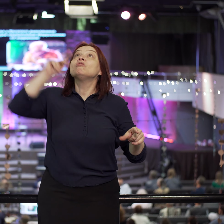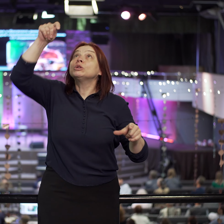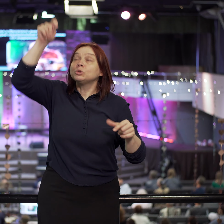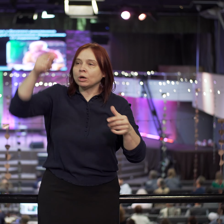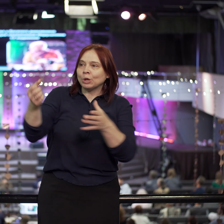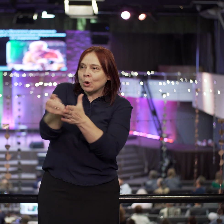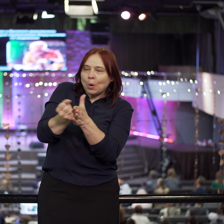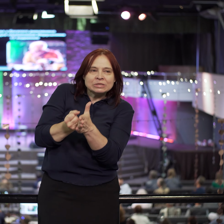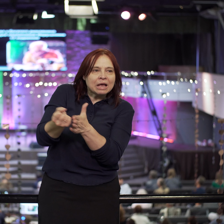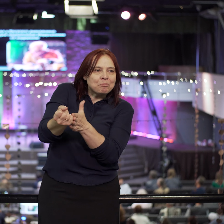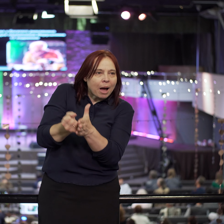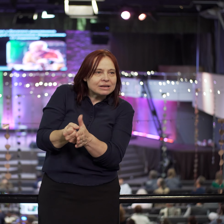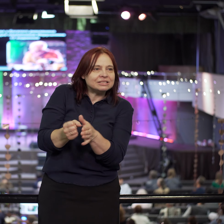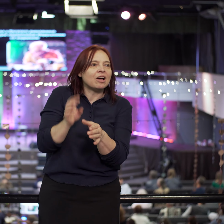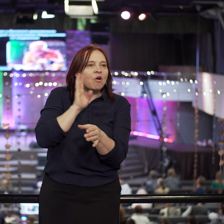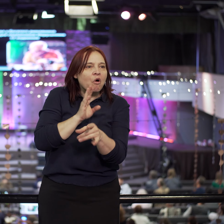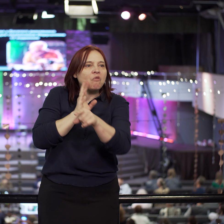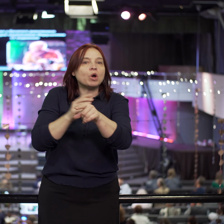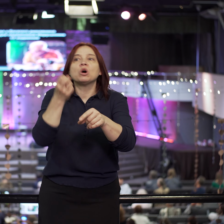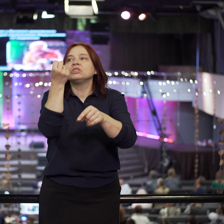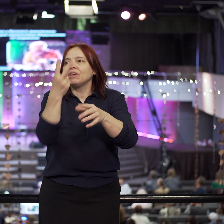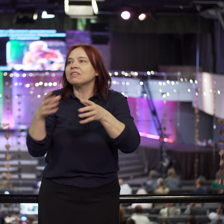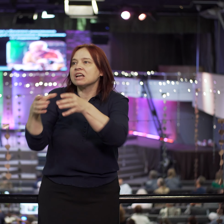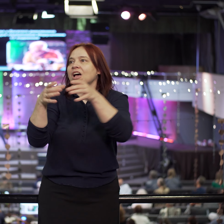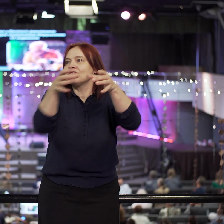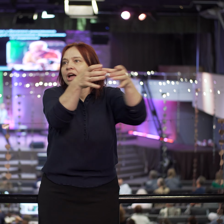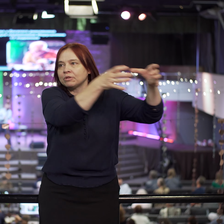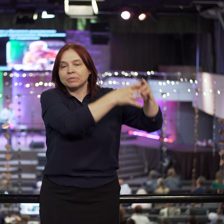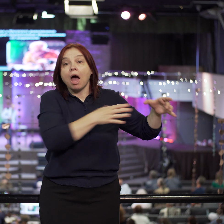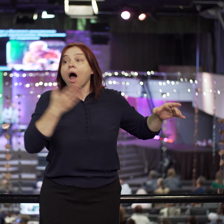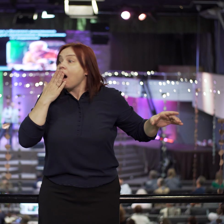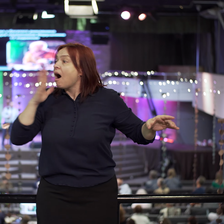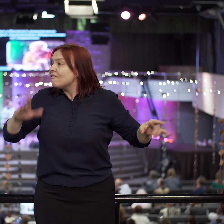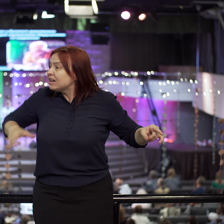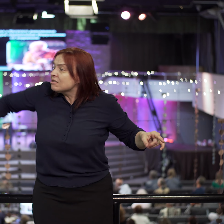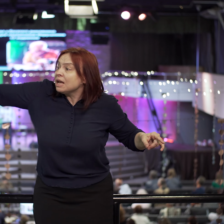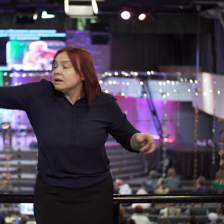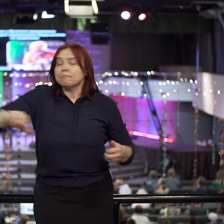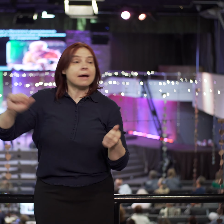У него было все в достатке, но в Иерусалиме была засуха.